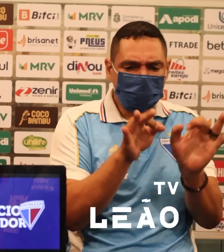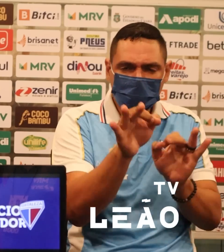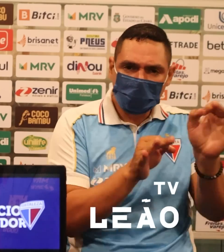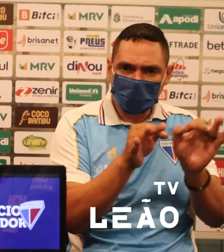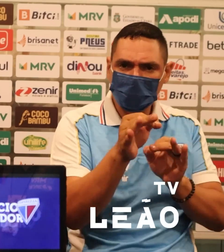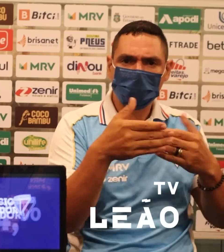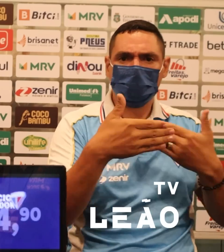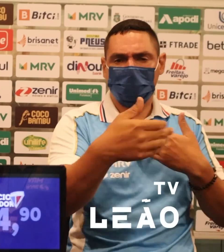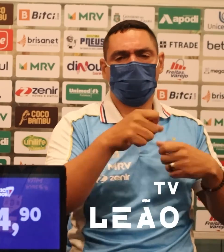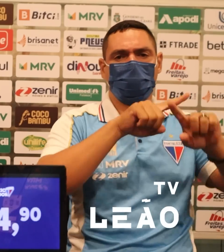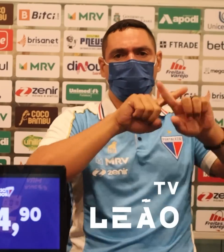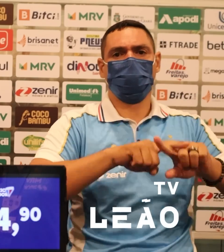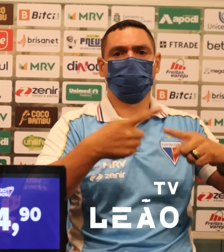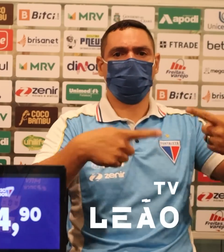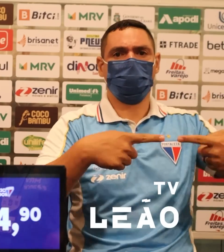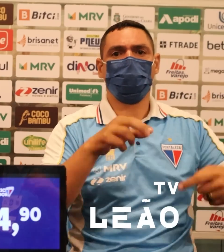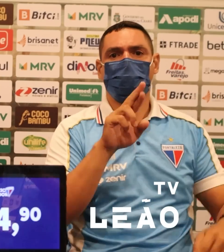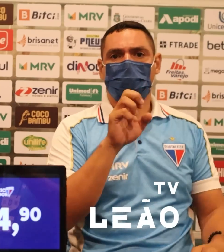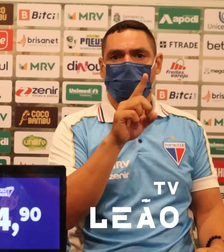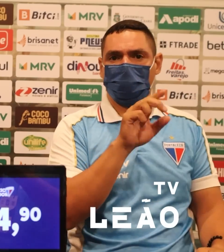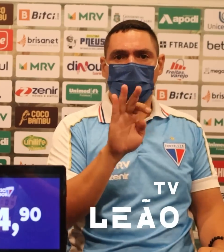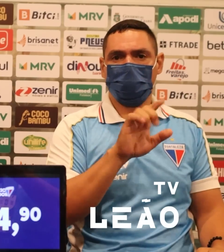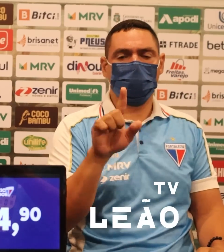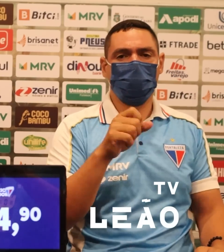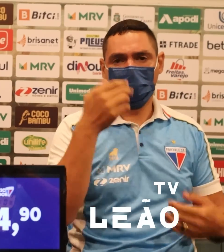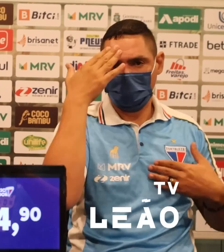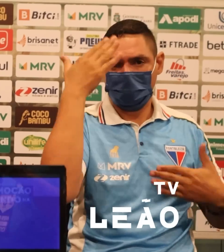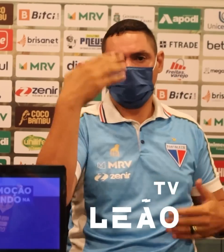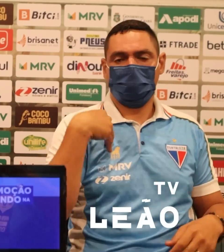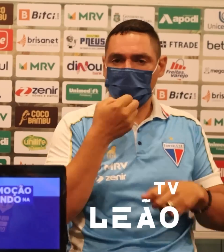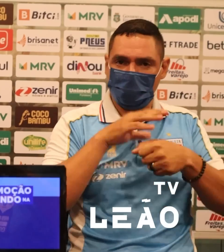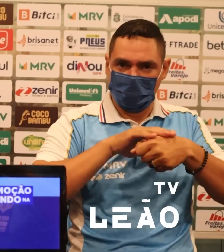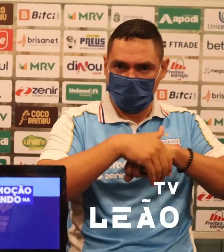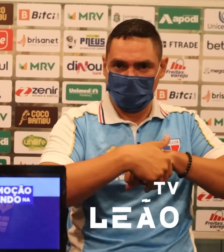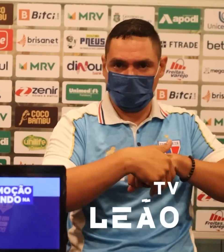estrategia para la partida de Bragantino. Muito obrigada, Voivoda. Boa noite. Obrigado.